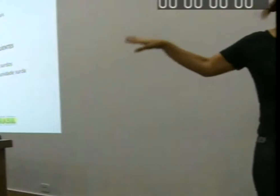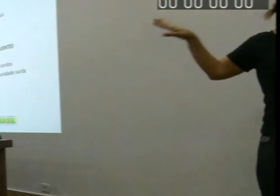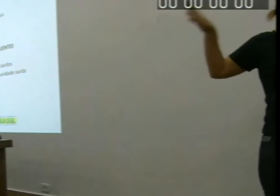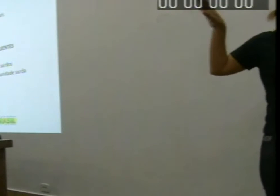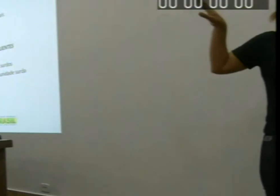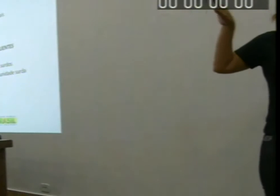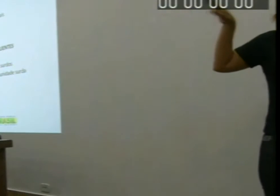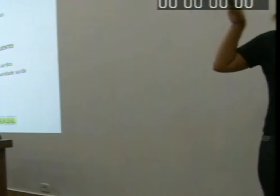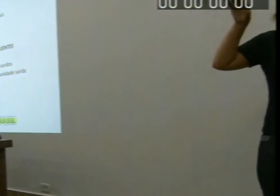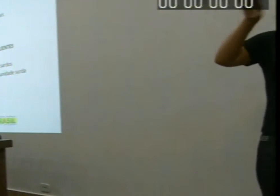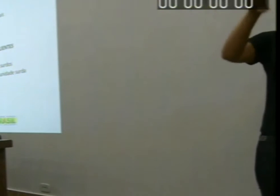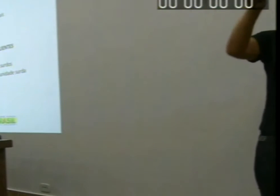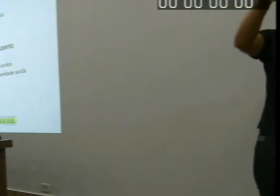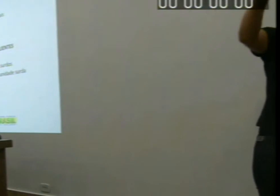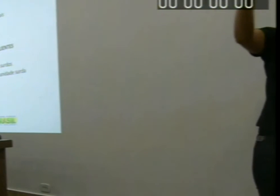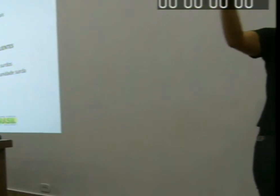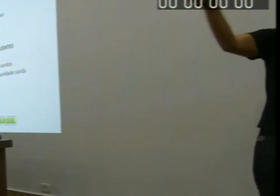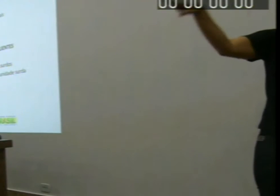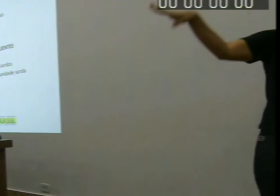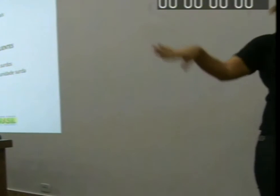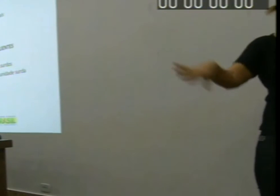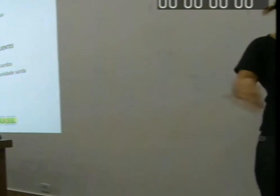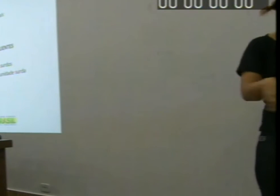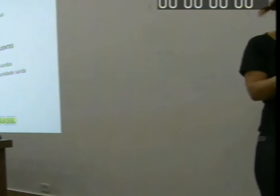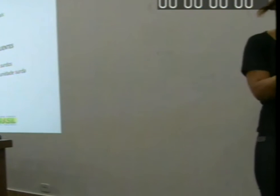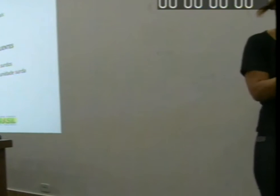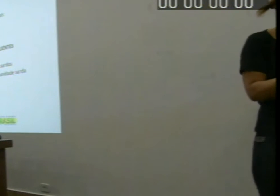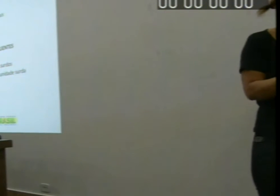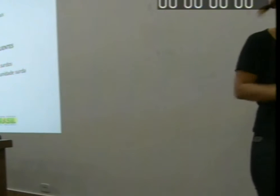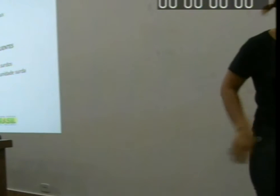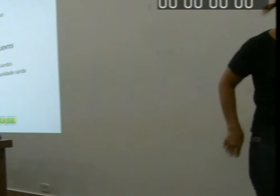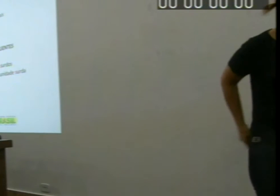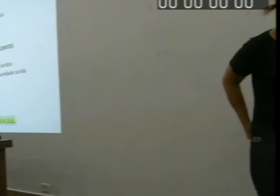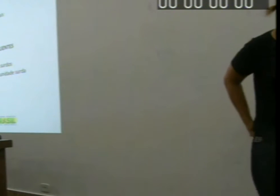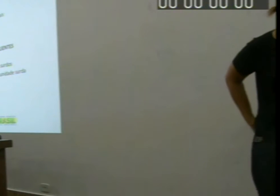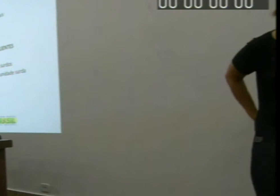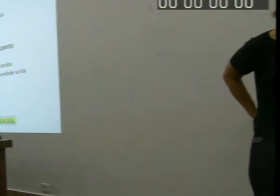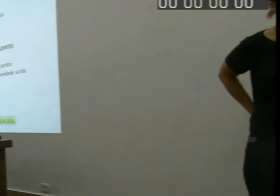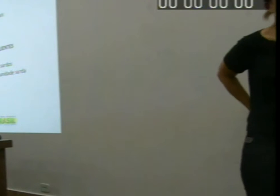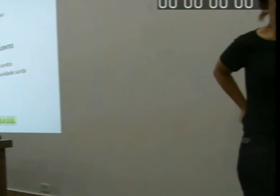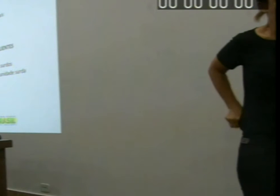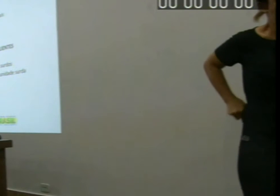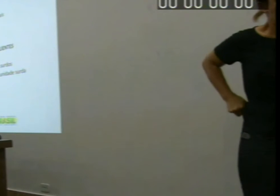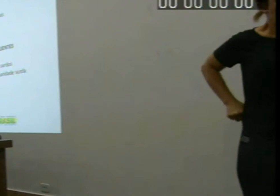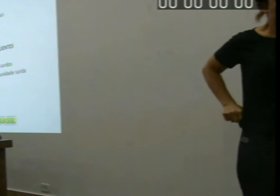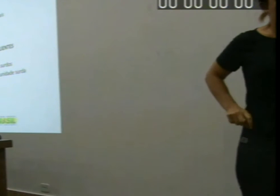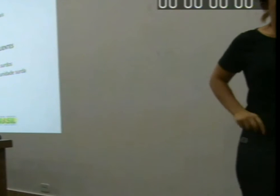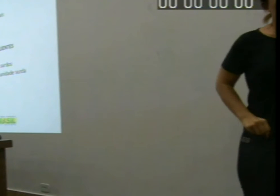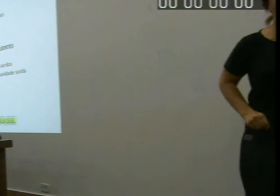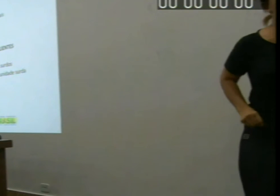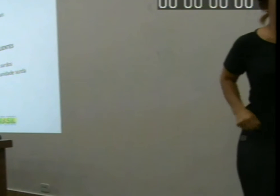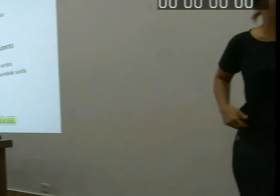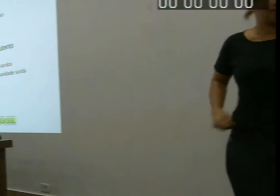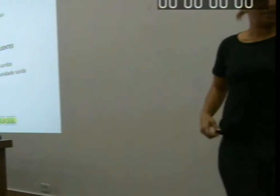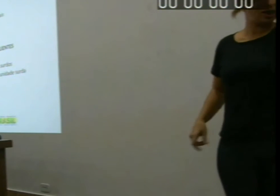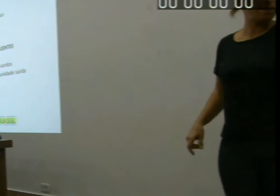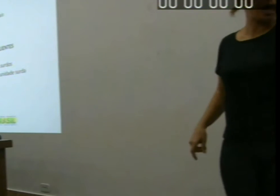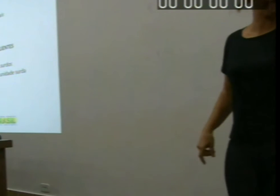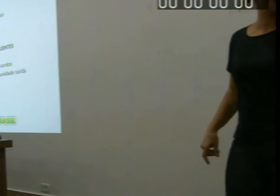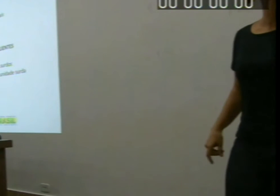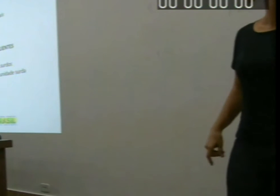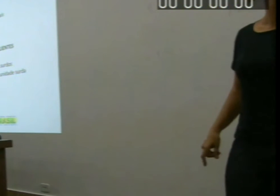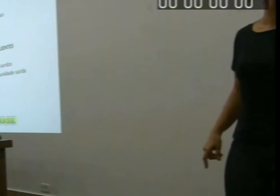que interessante ela dos dois é bom ter gente já preparada né por isso que eu